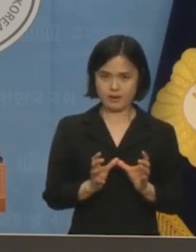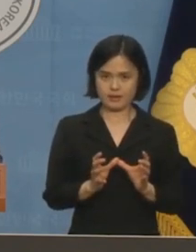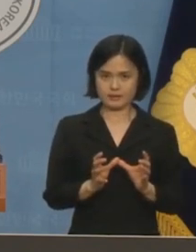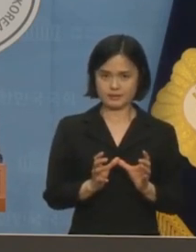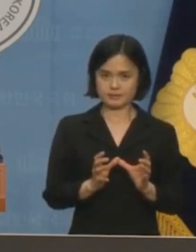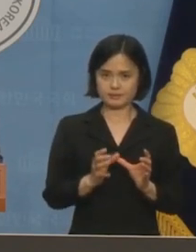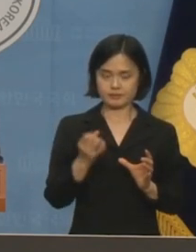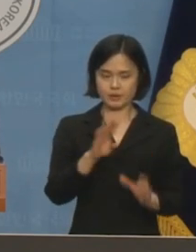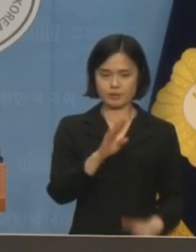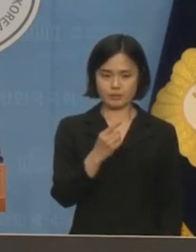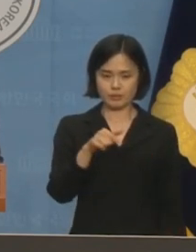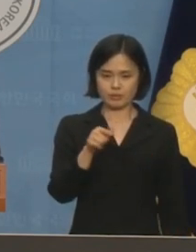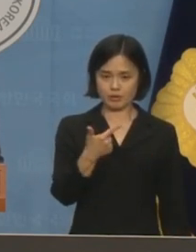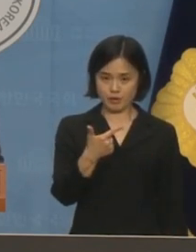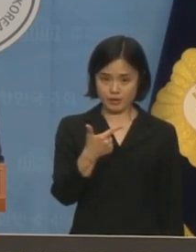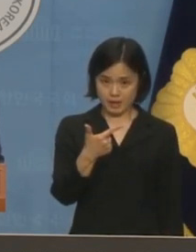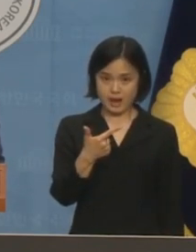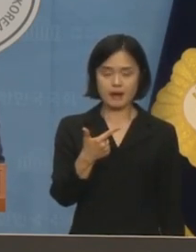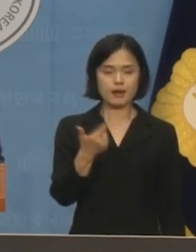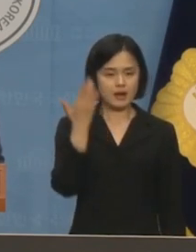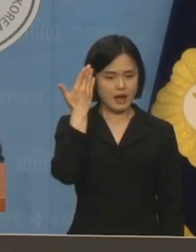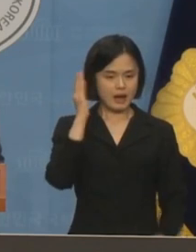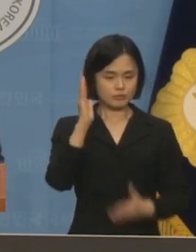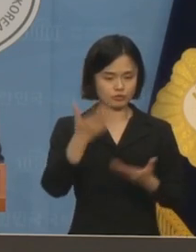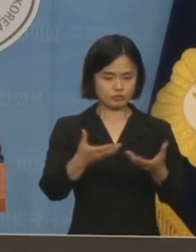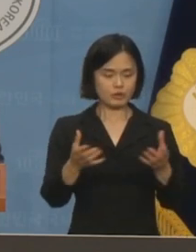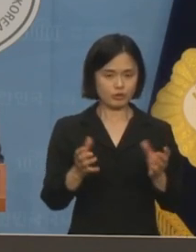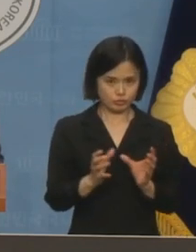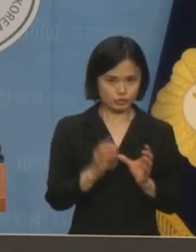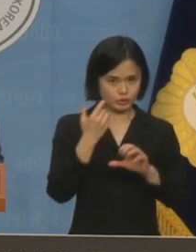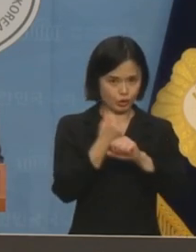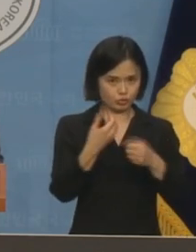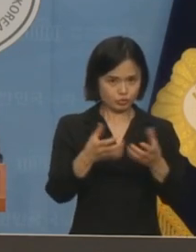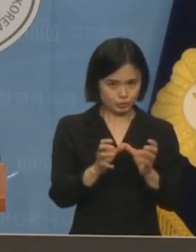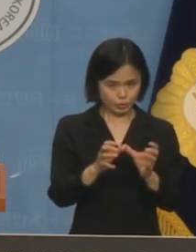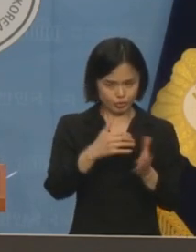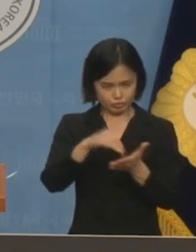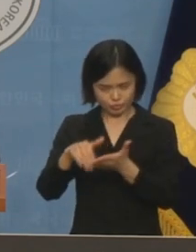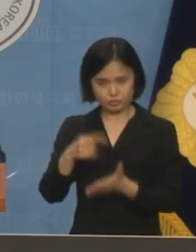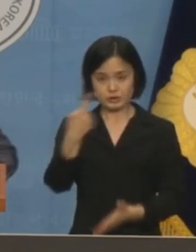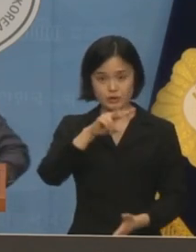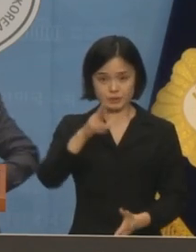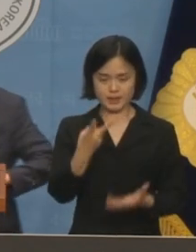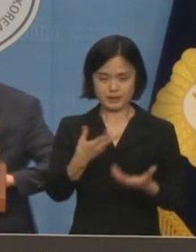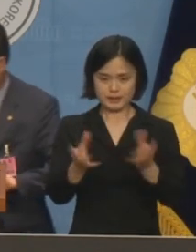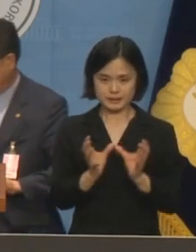보건학문 인권연구소 외 1200개 단체입니다. 이상입니다.